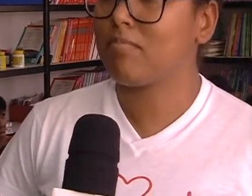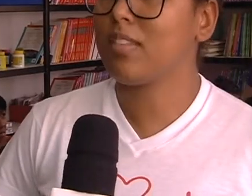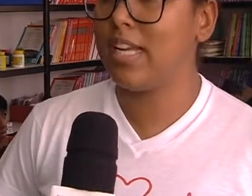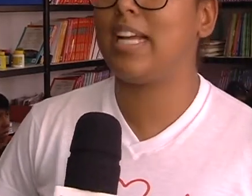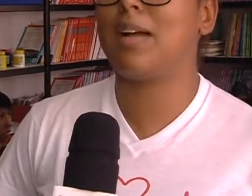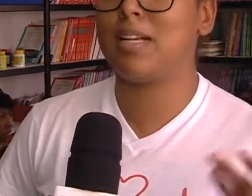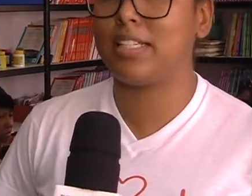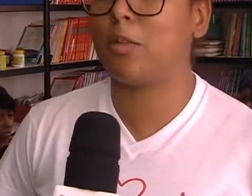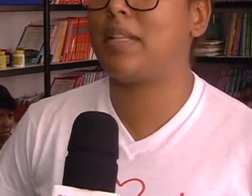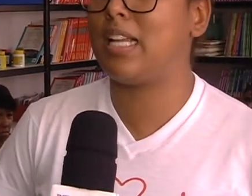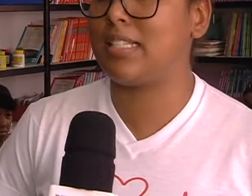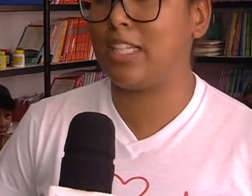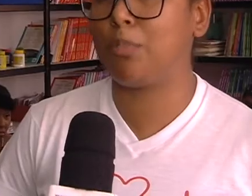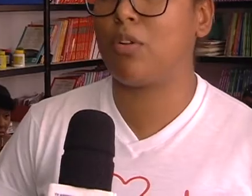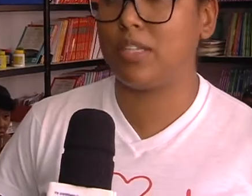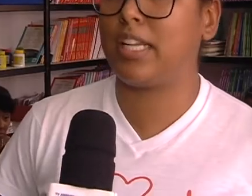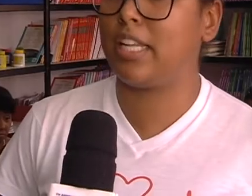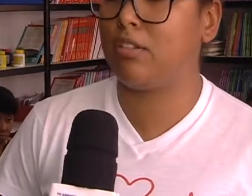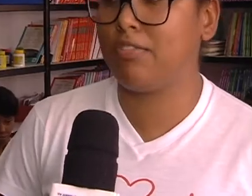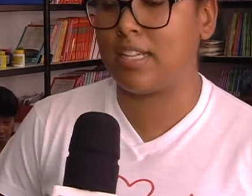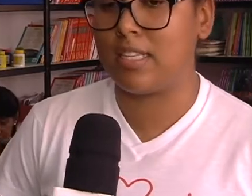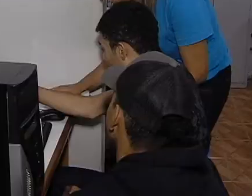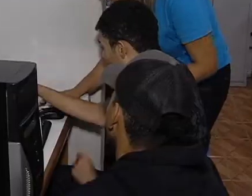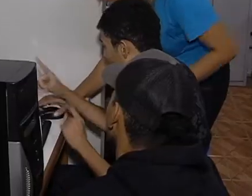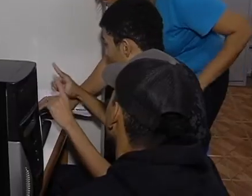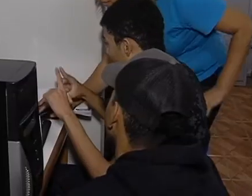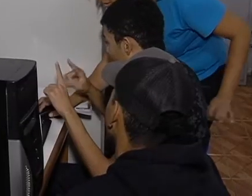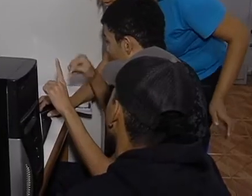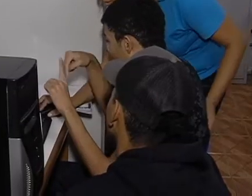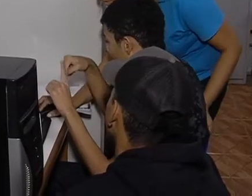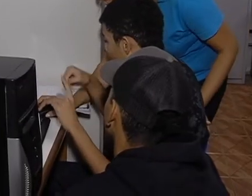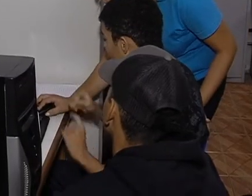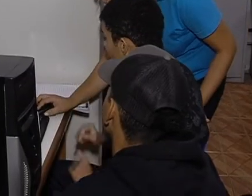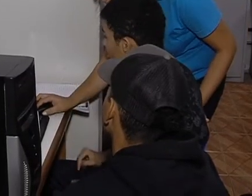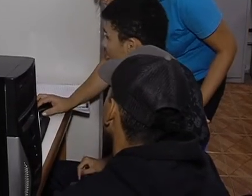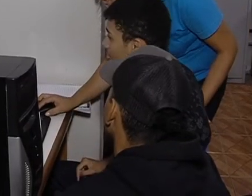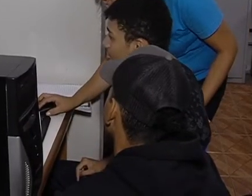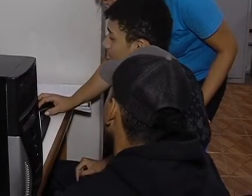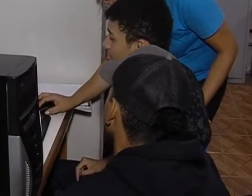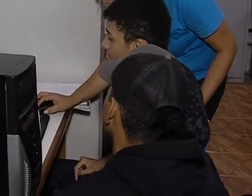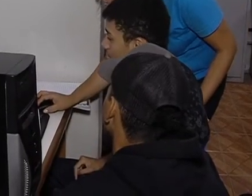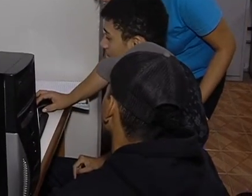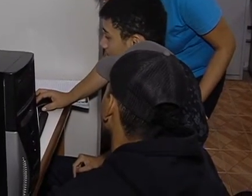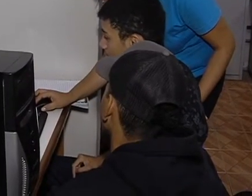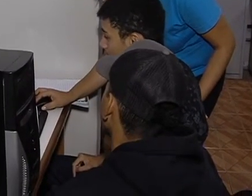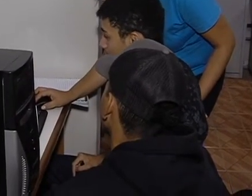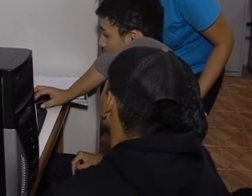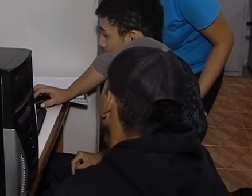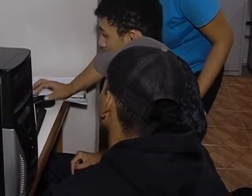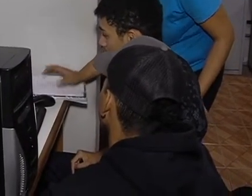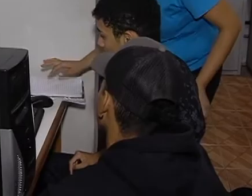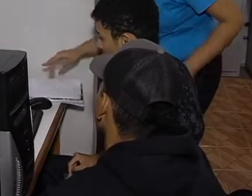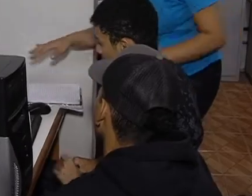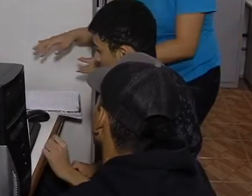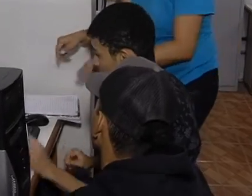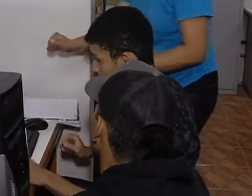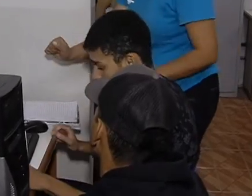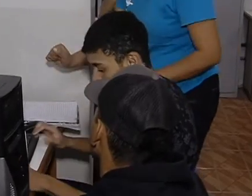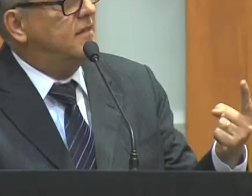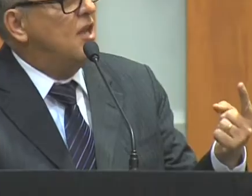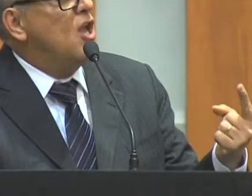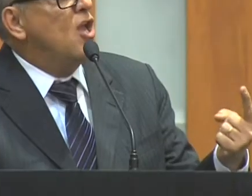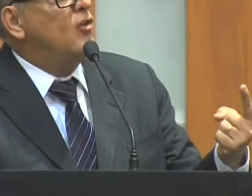ele acaba sendo penalizado por uma coisa que ele não fez para garantir a melhor comunicação entre surdos e ouvintes nos órgãos